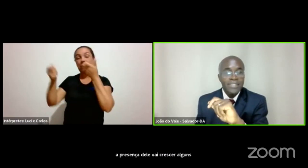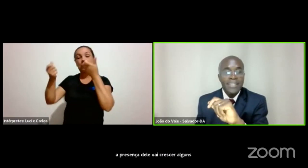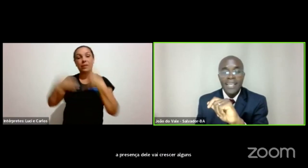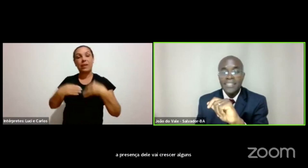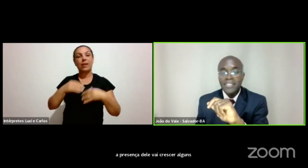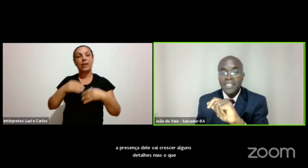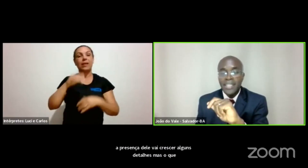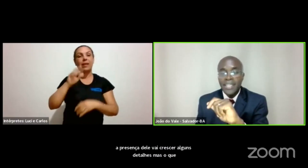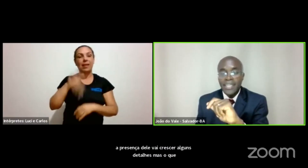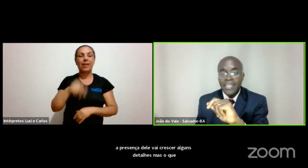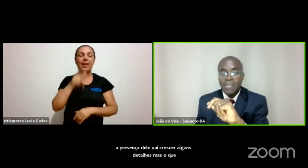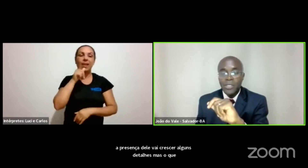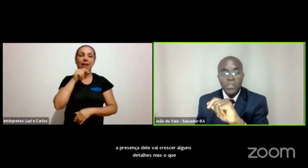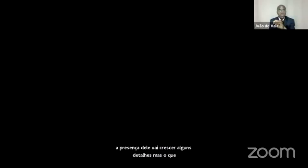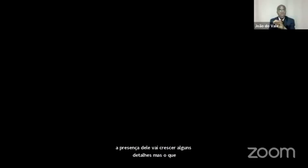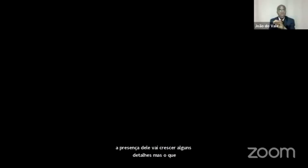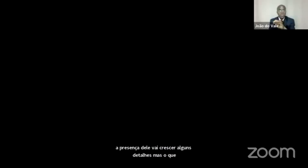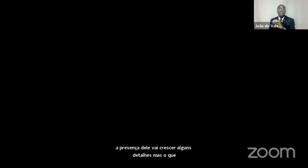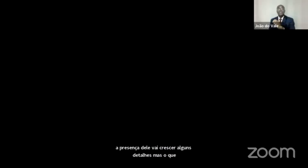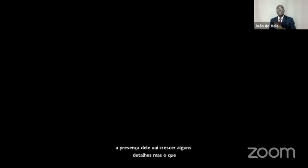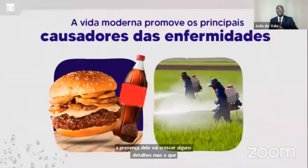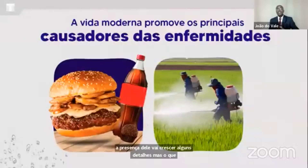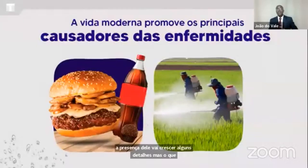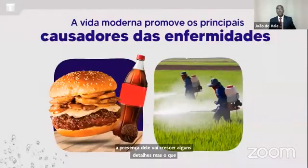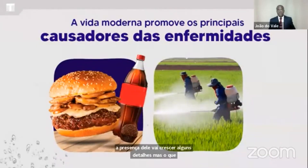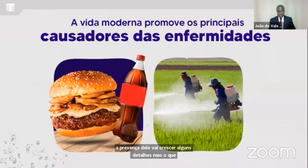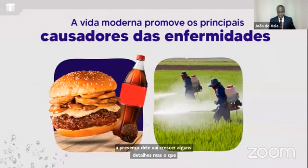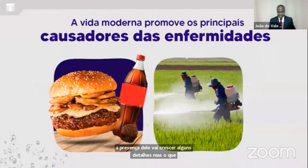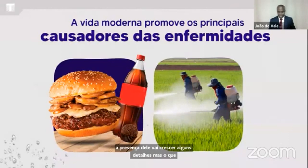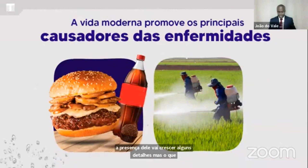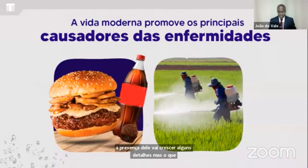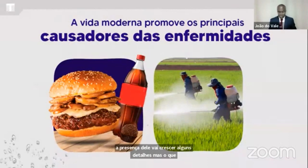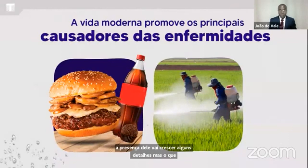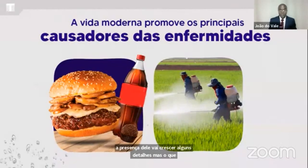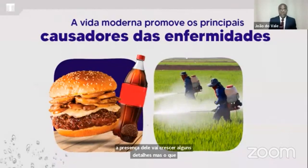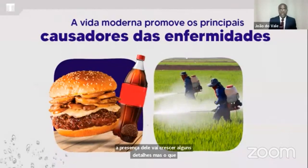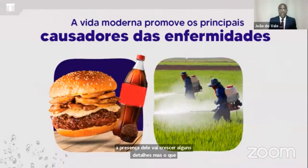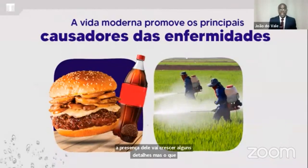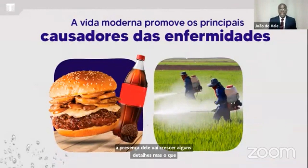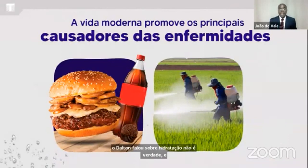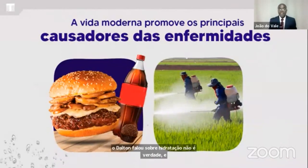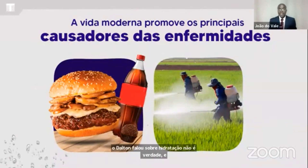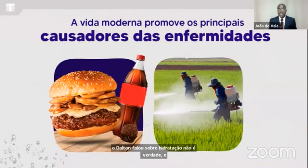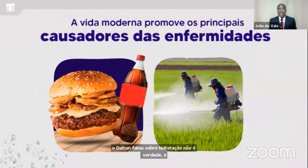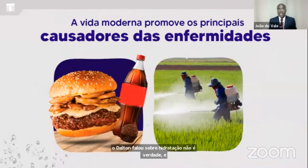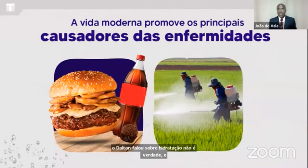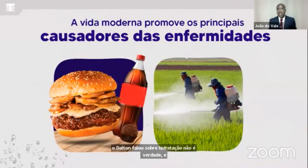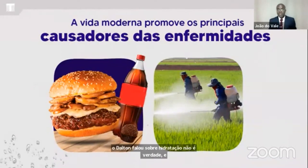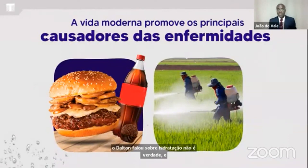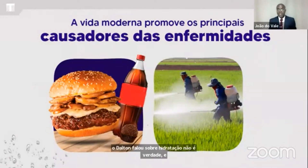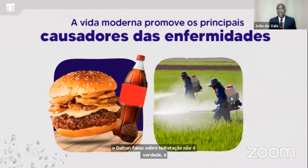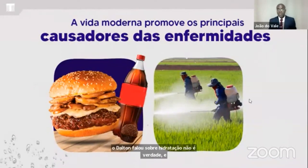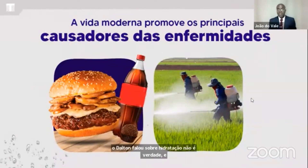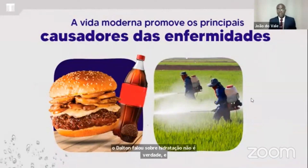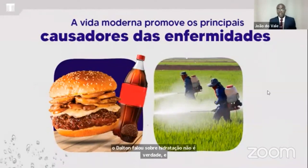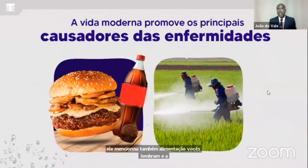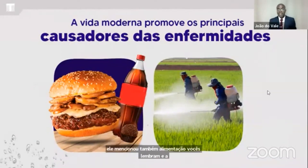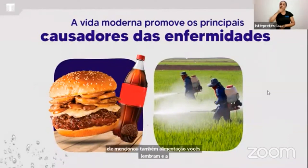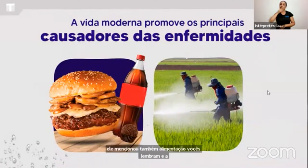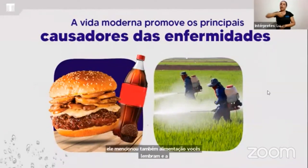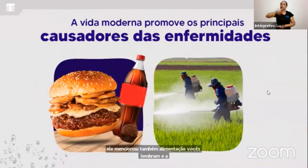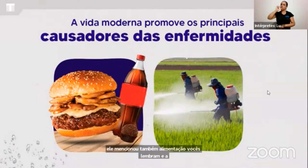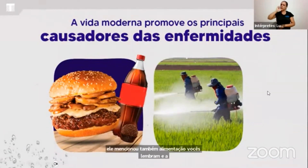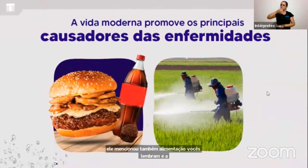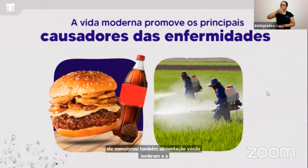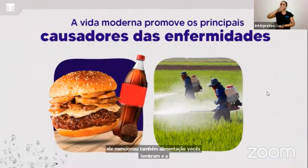hidratação, não é verdade? Ele mencionou também alimentação, vocês lembram? E alimentação também tem tudo a ver.